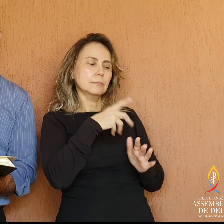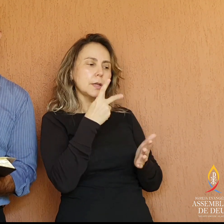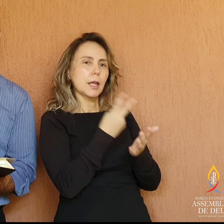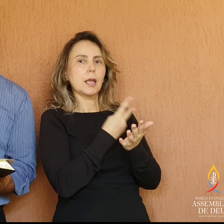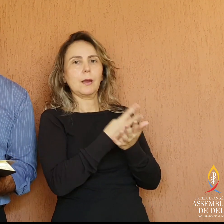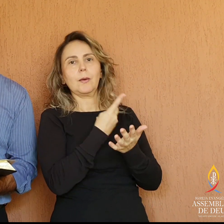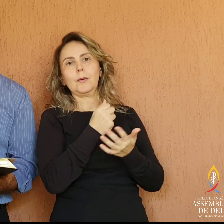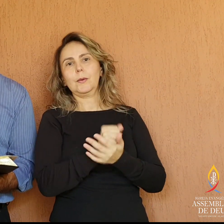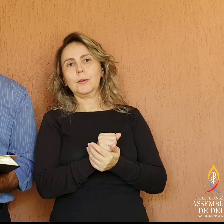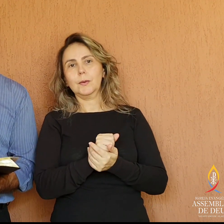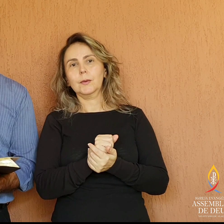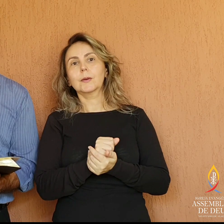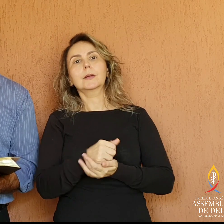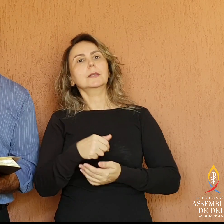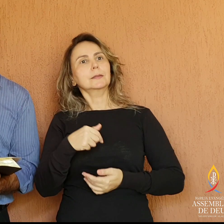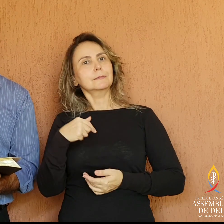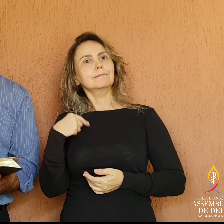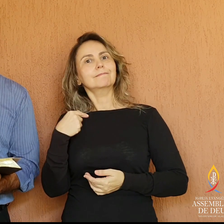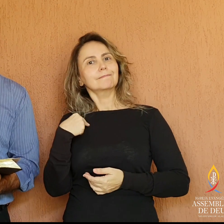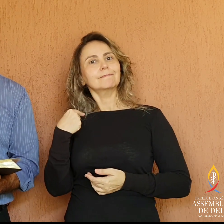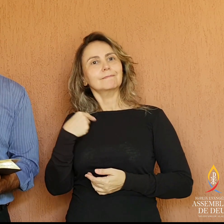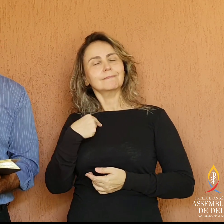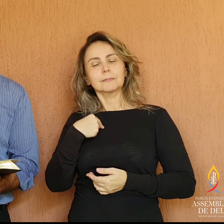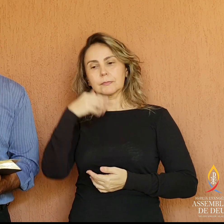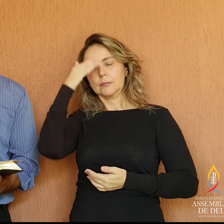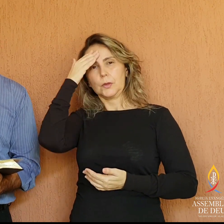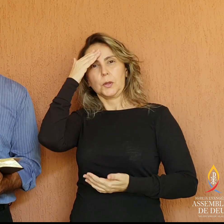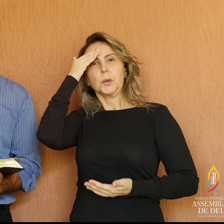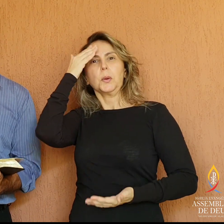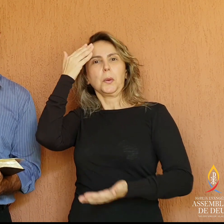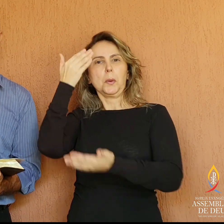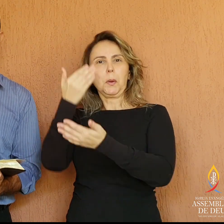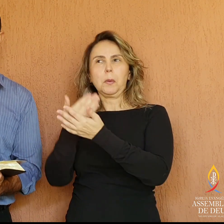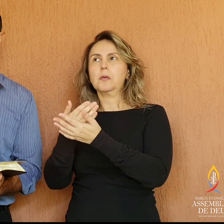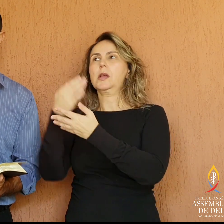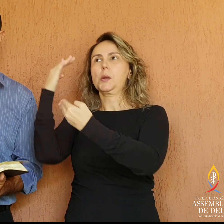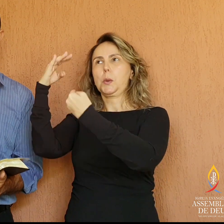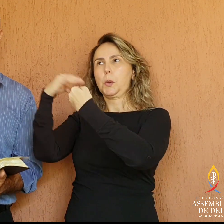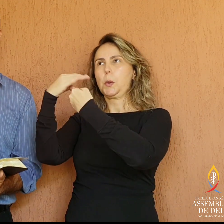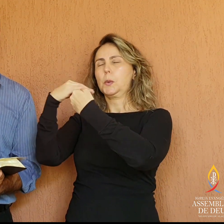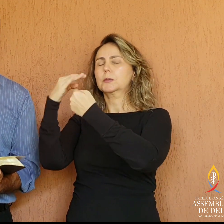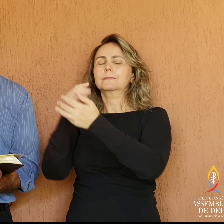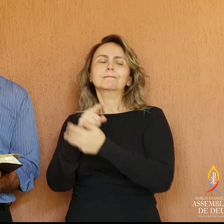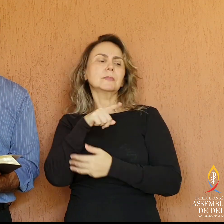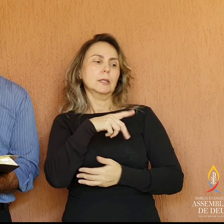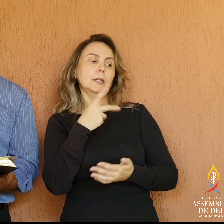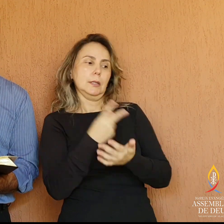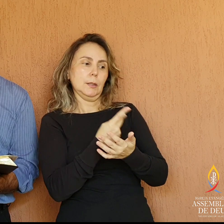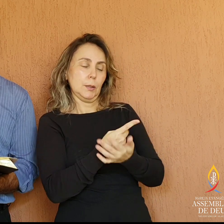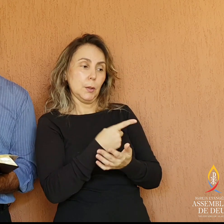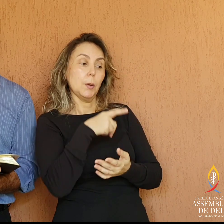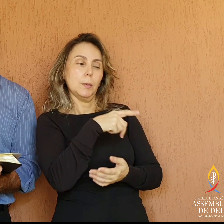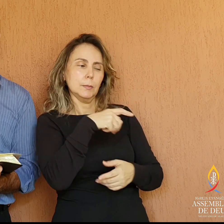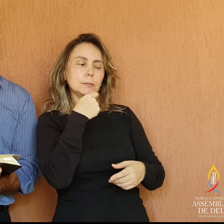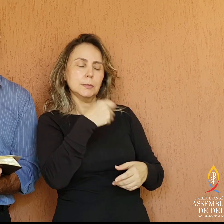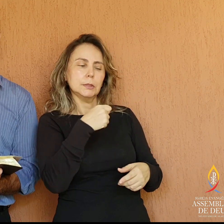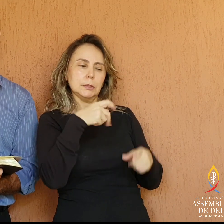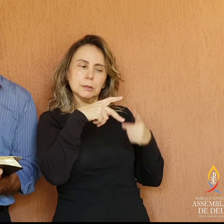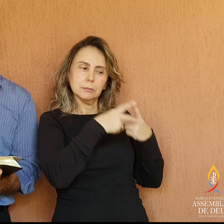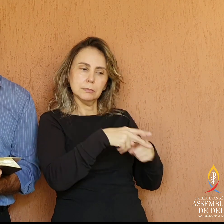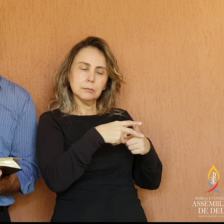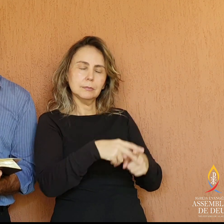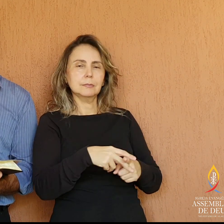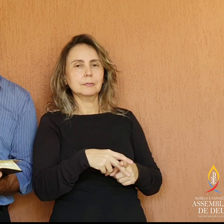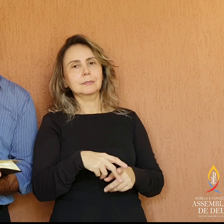passar a confiar ali naquele conselho, olha, você errou, você precisa se consertar aqui. Então a